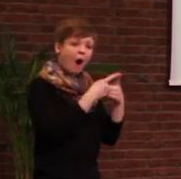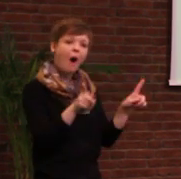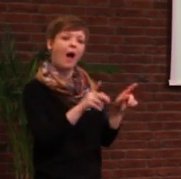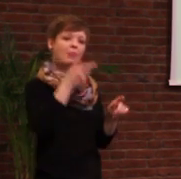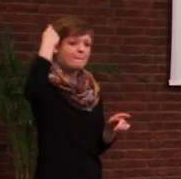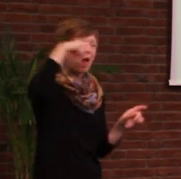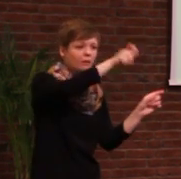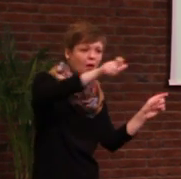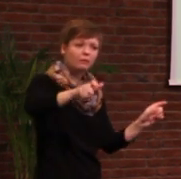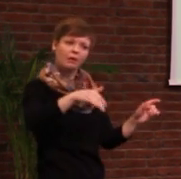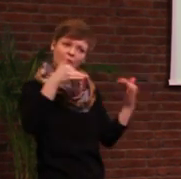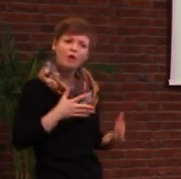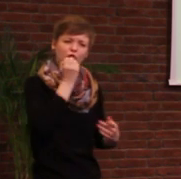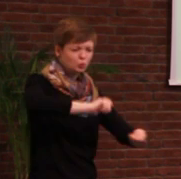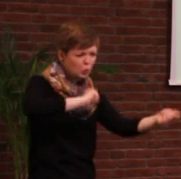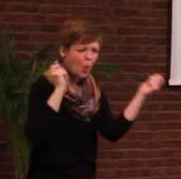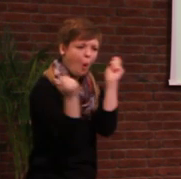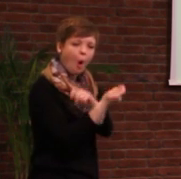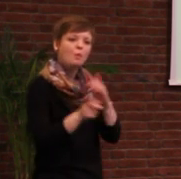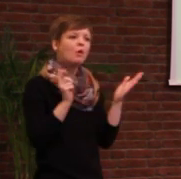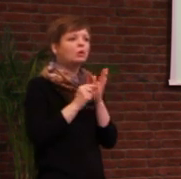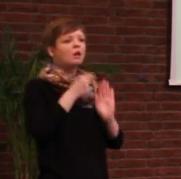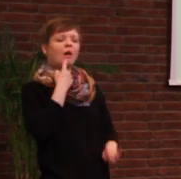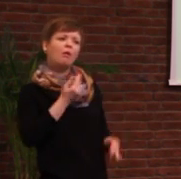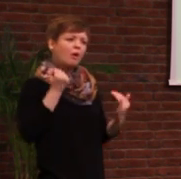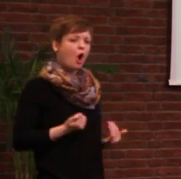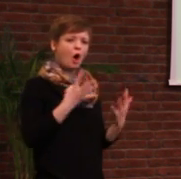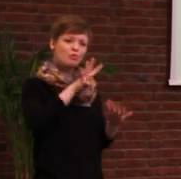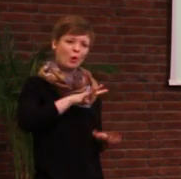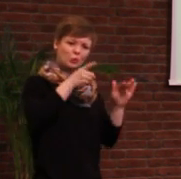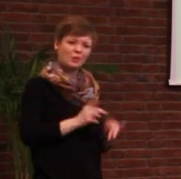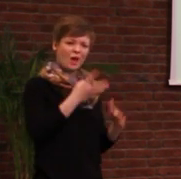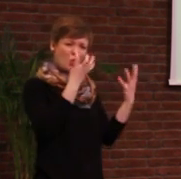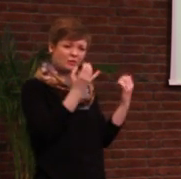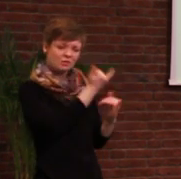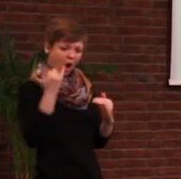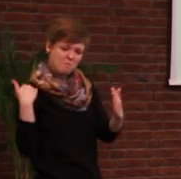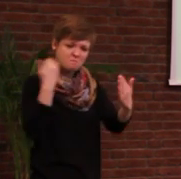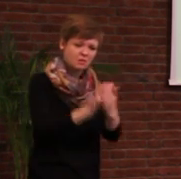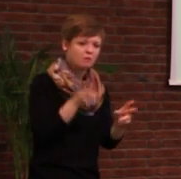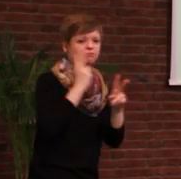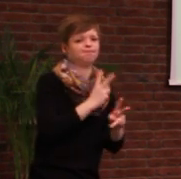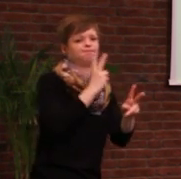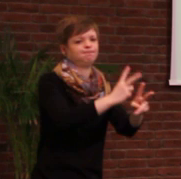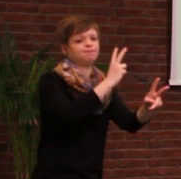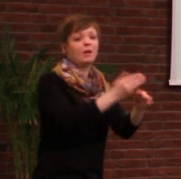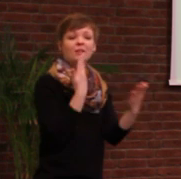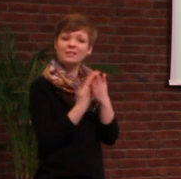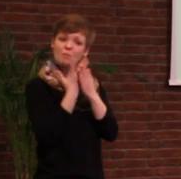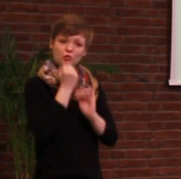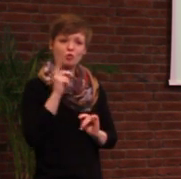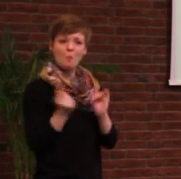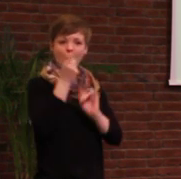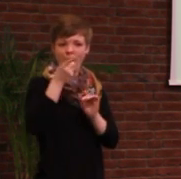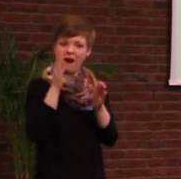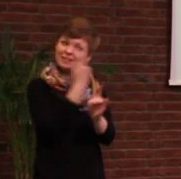es nervt, dass hier seit den 90ern nichts wirklich passiert ist in Richtung Energiewende. Energiewende gehört endlich in Bürgerhand. Dafür streiten wir